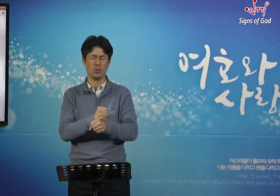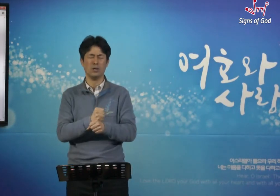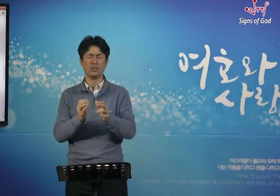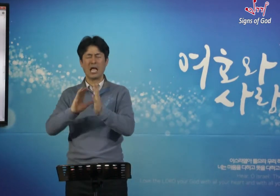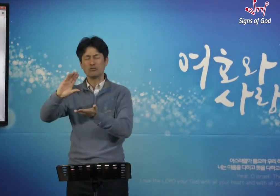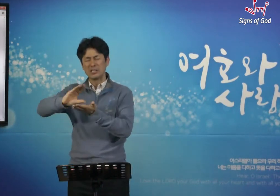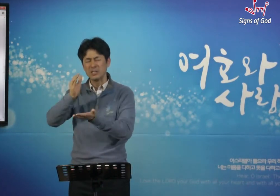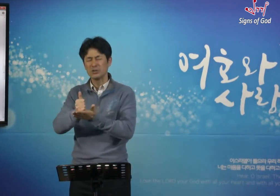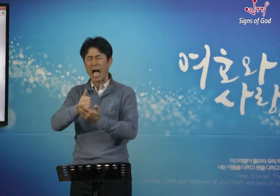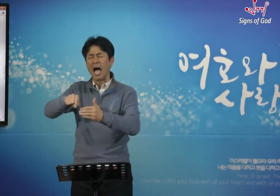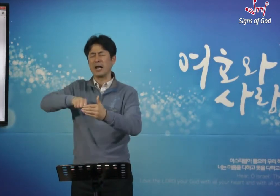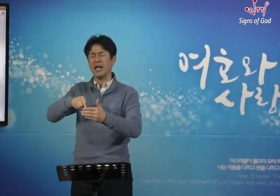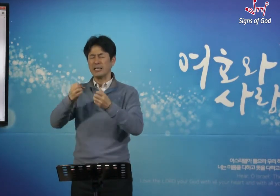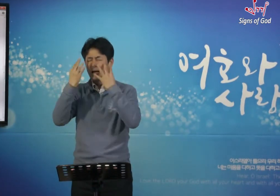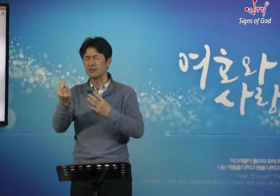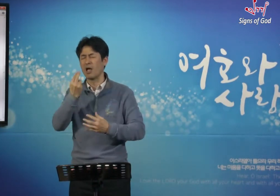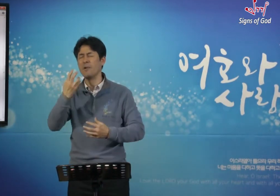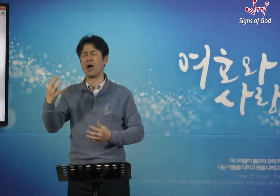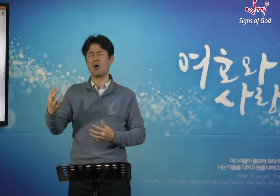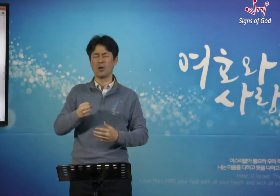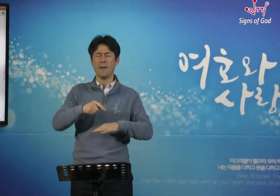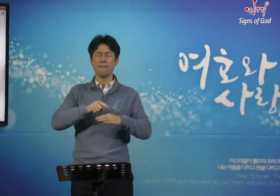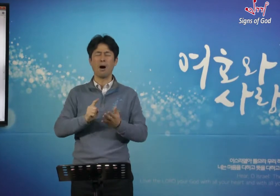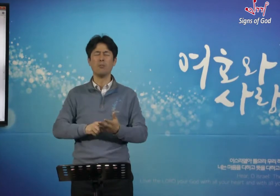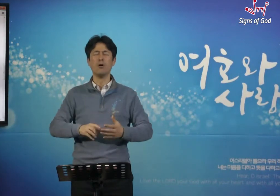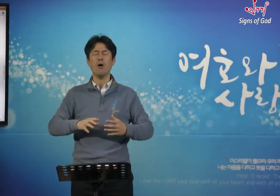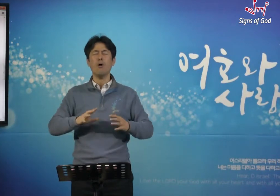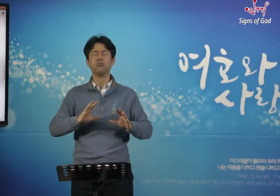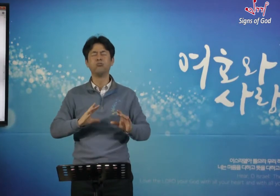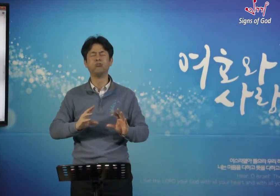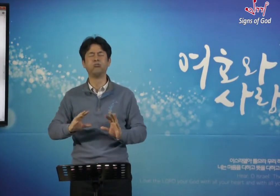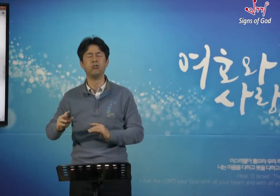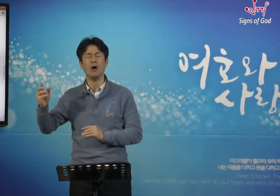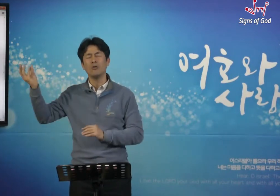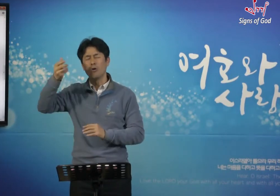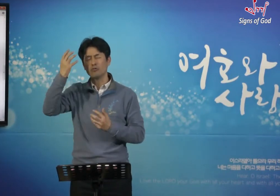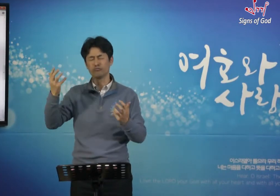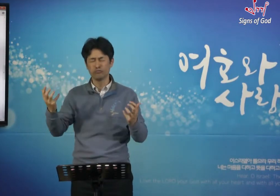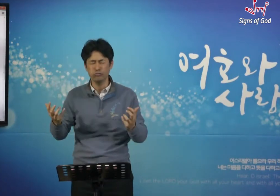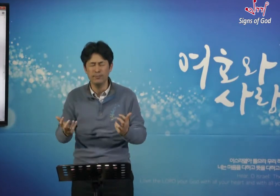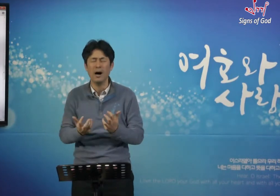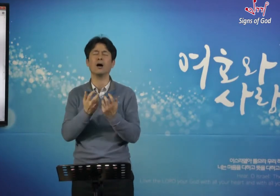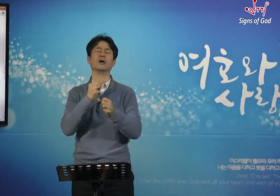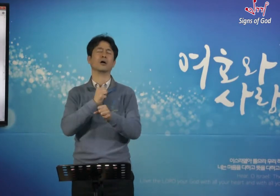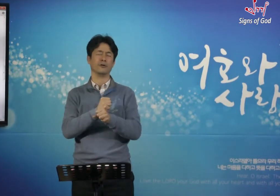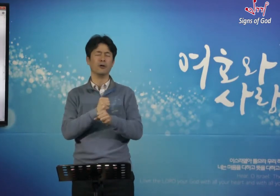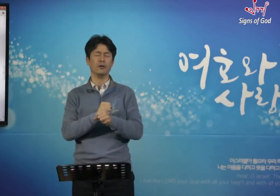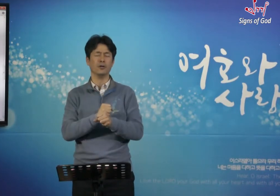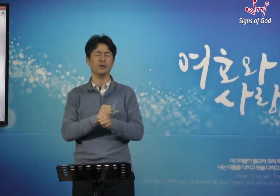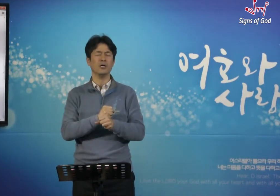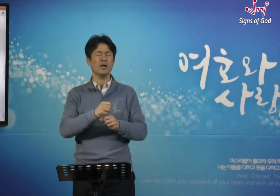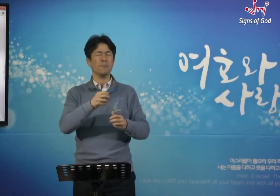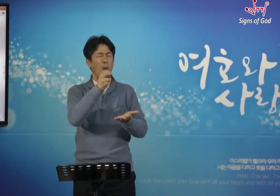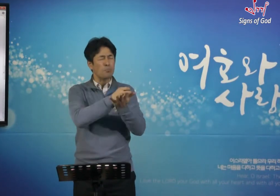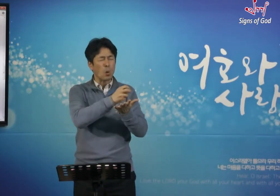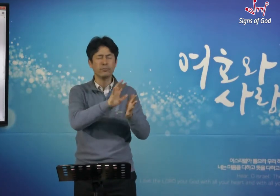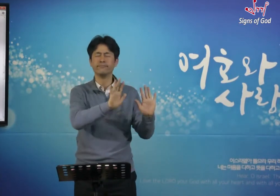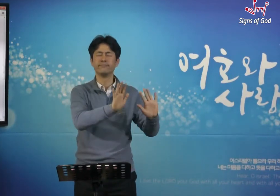시간 회개합니다. 예수 그리스도 안에 새 생명으로 우리의 온유한 마음으로 성령의 충만한